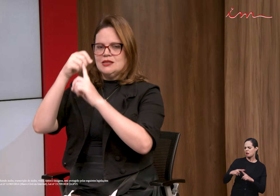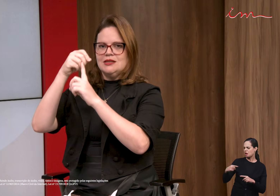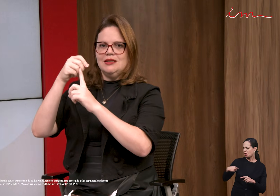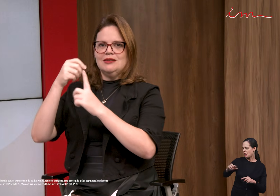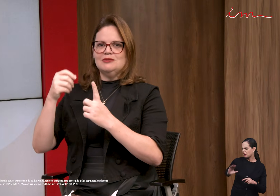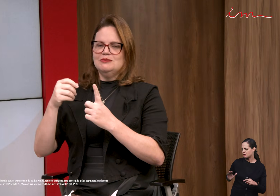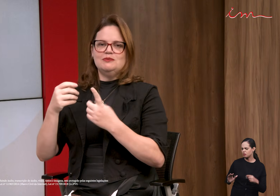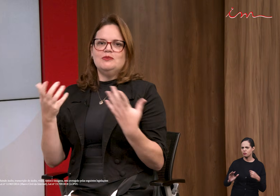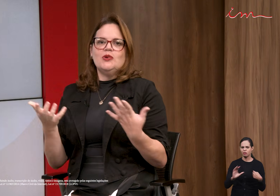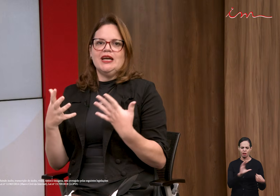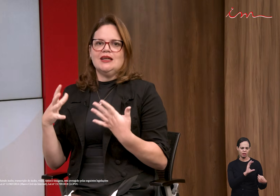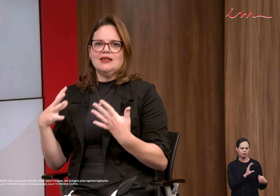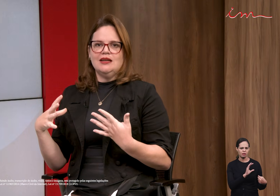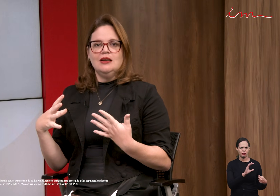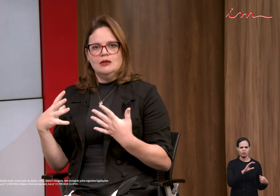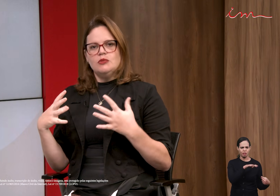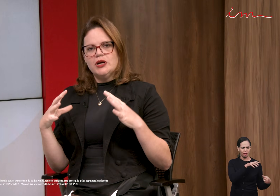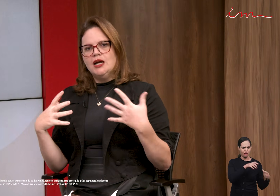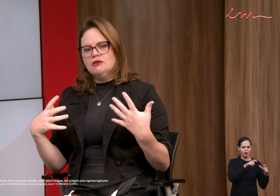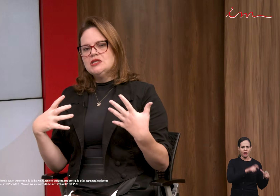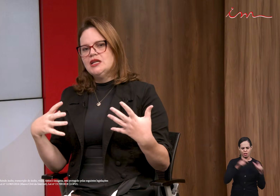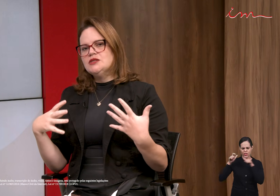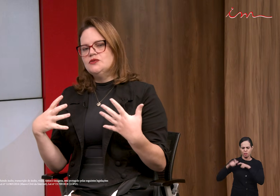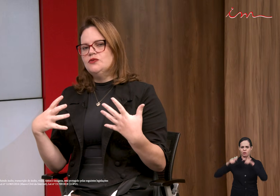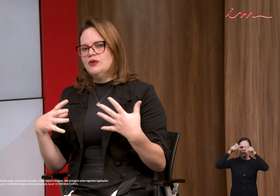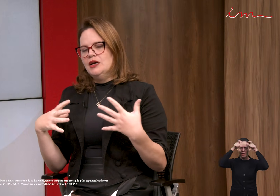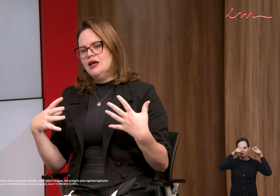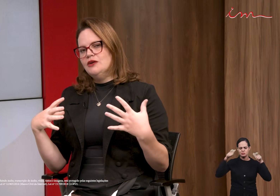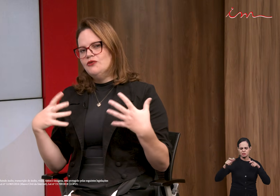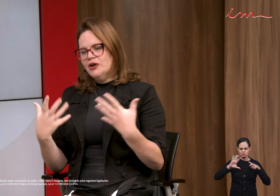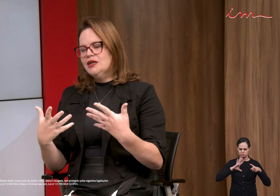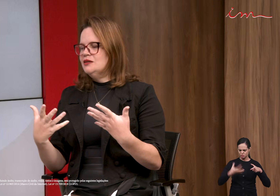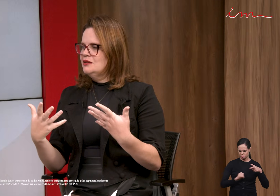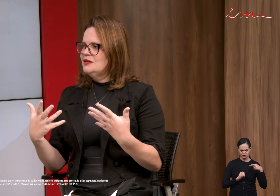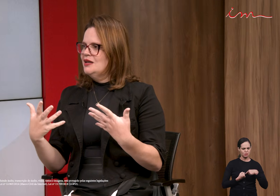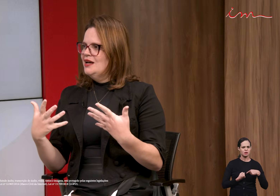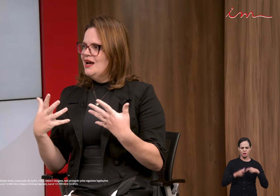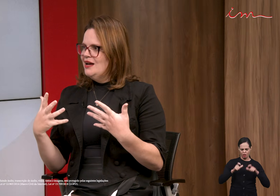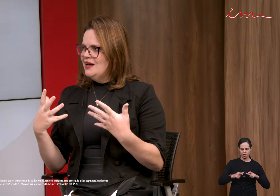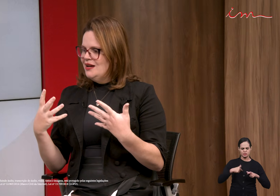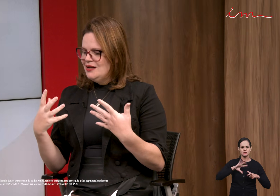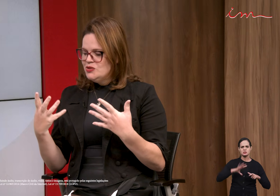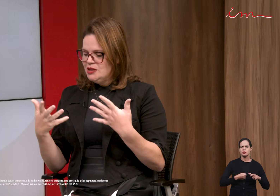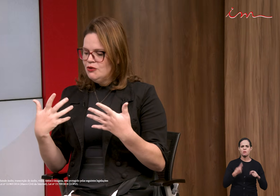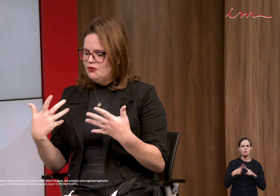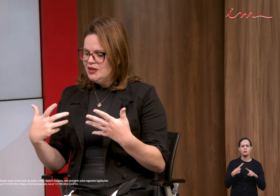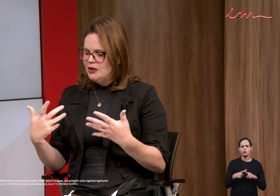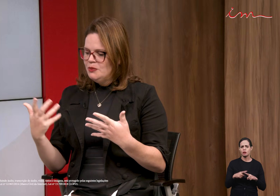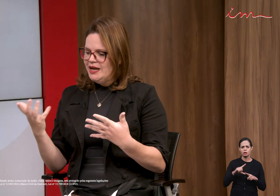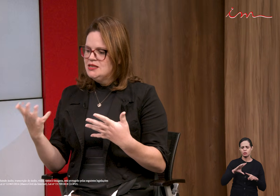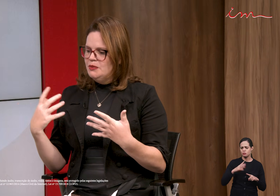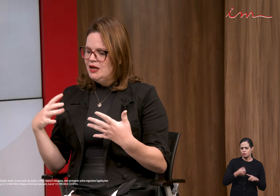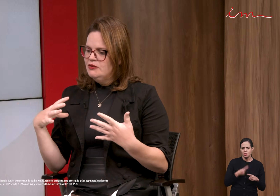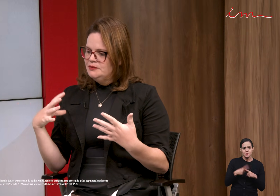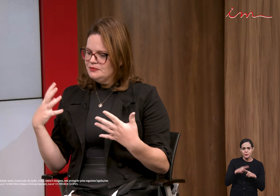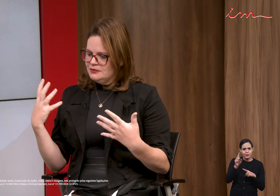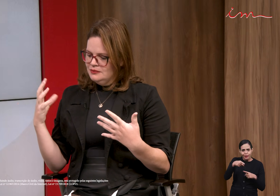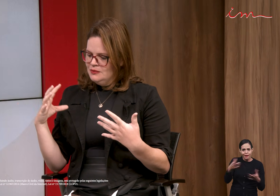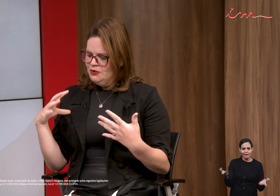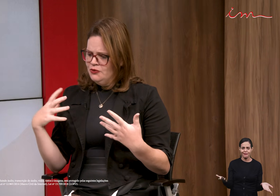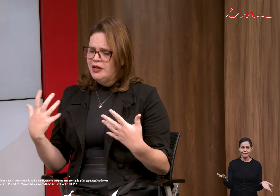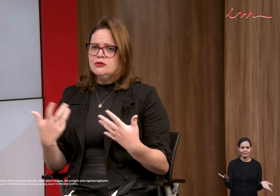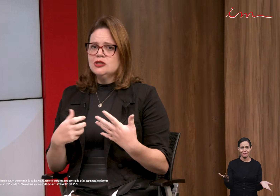ser assim, por que tem? Porque a língua de sinais, ela foi, o sinal que foi dado para esta